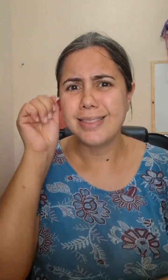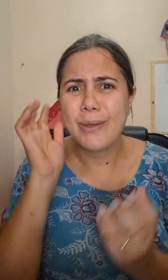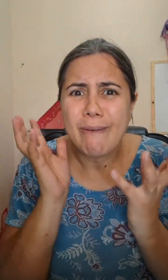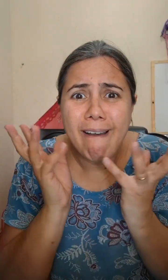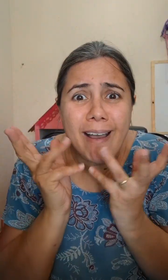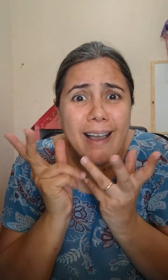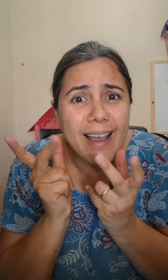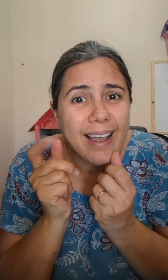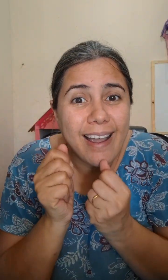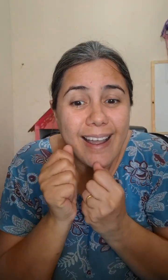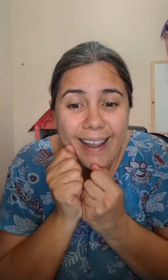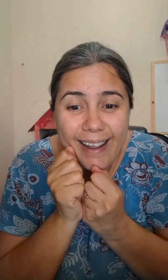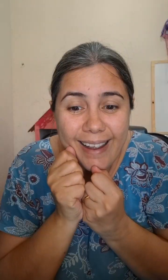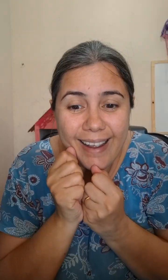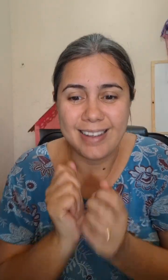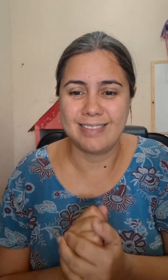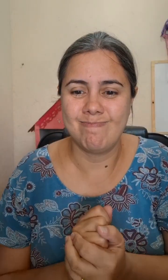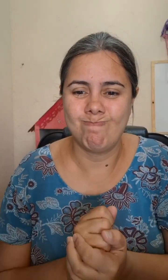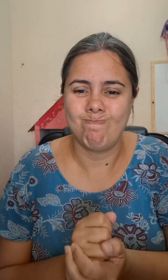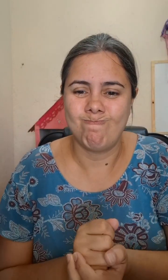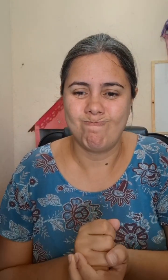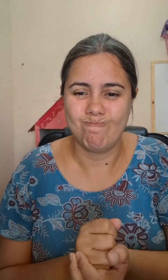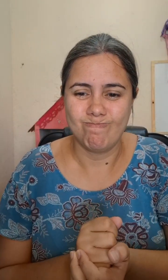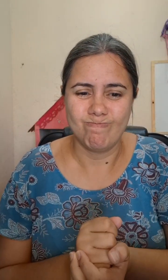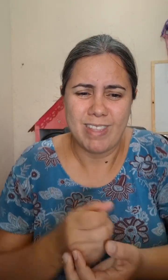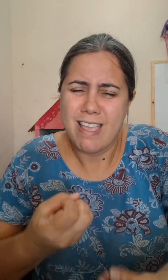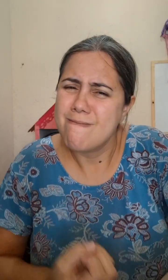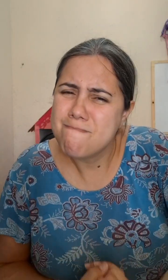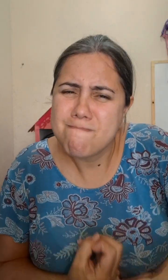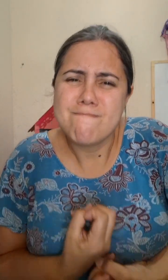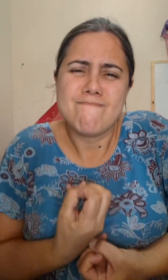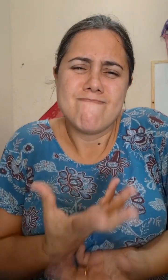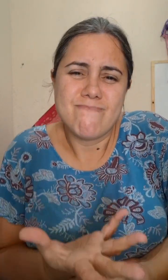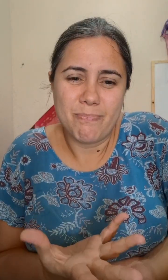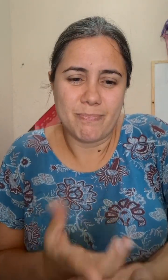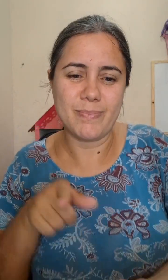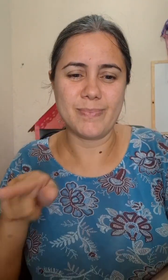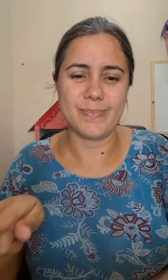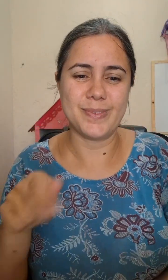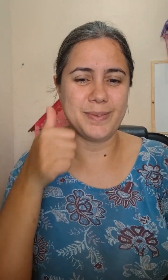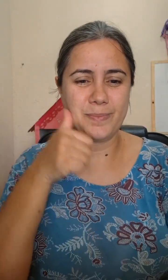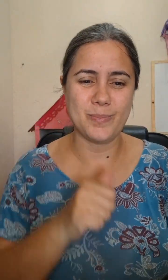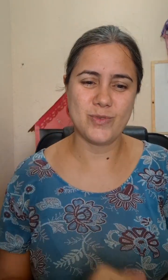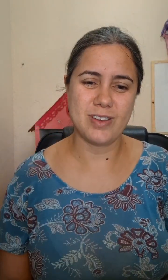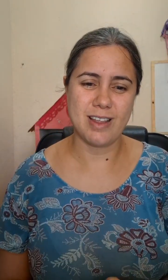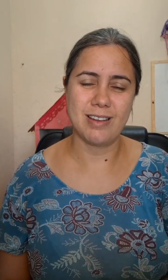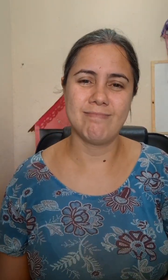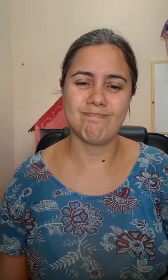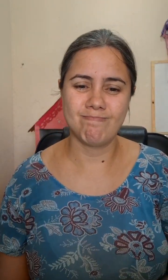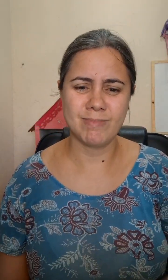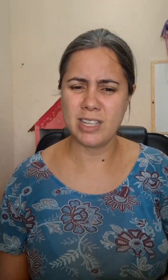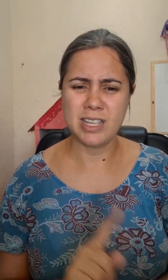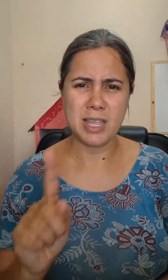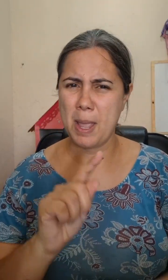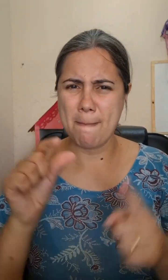que expressa sua origem, não como uma palavra comum, genérica, ser humano, mas com o